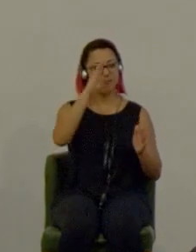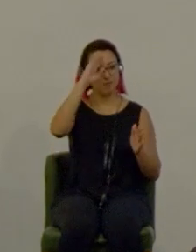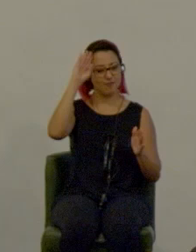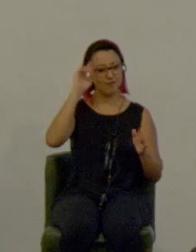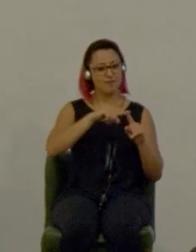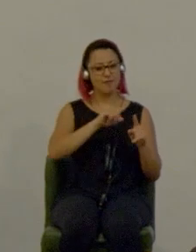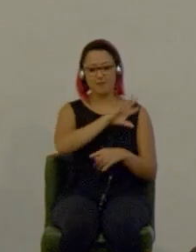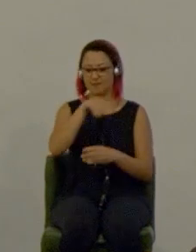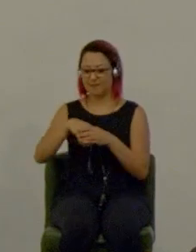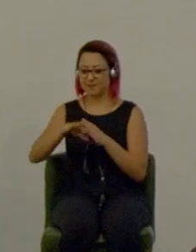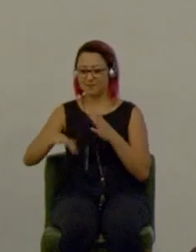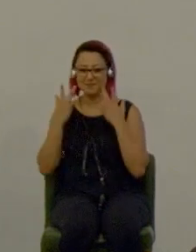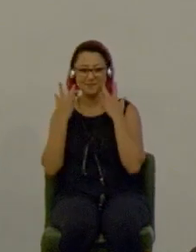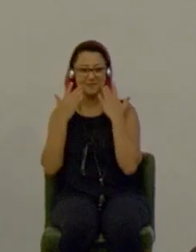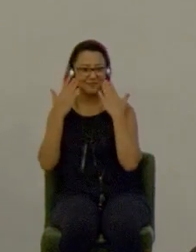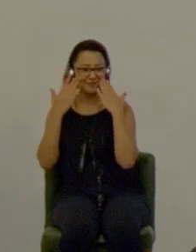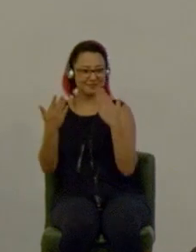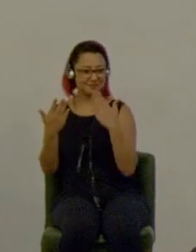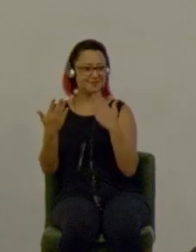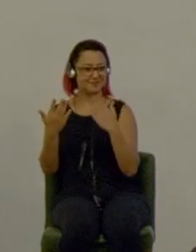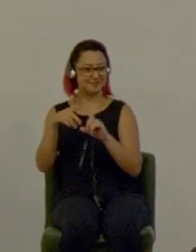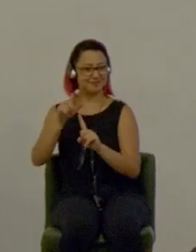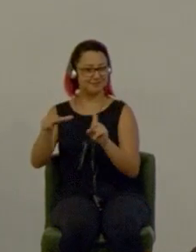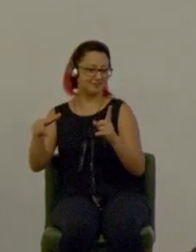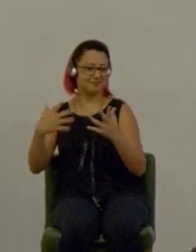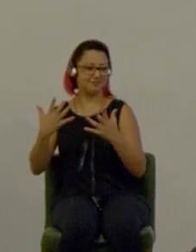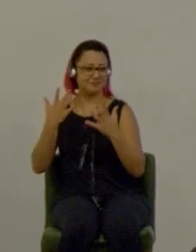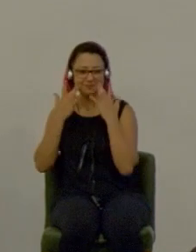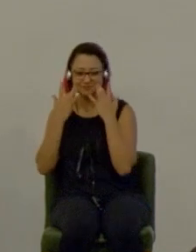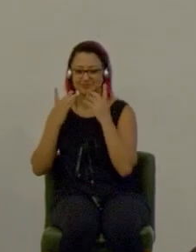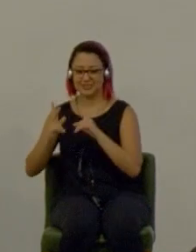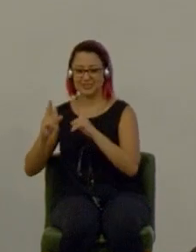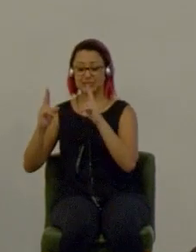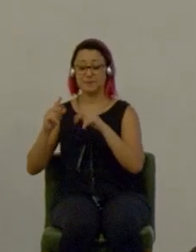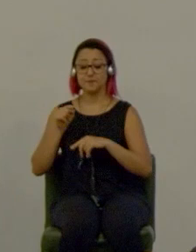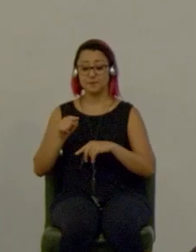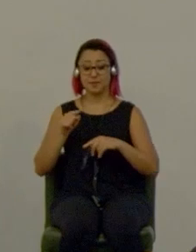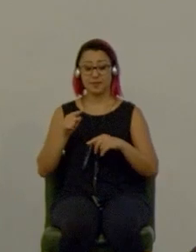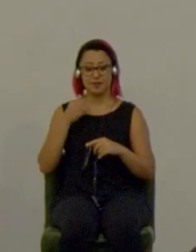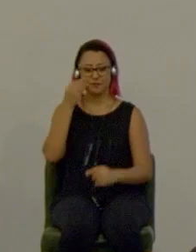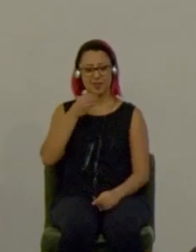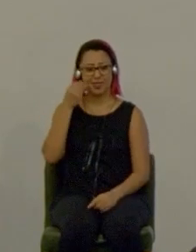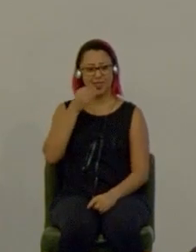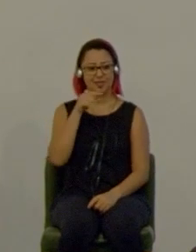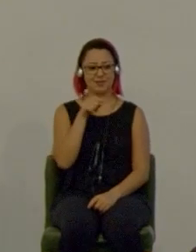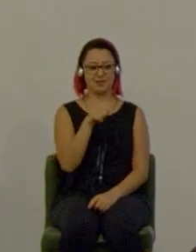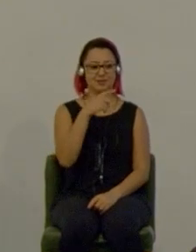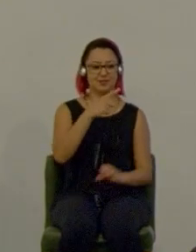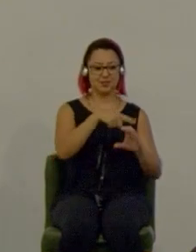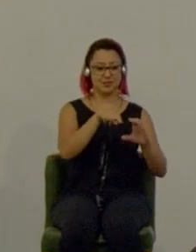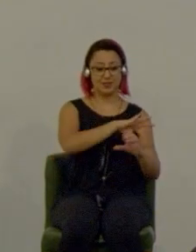formule à Bruno, hein, l'experiment, l'expérience scientifique est un théâtre. Donc pour lui, il y avait un lien immédiat.